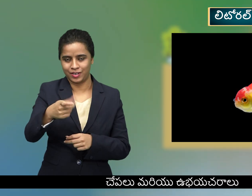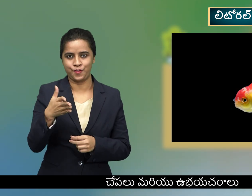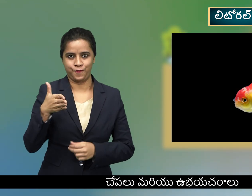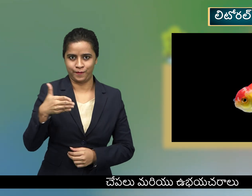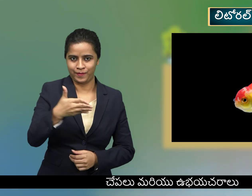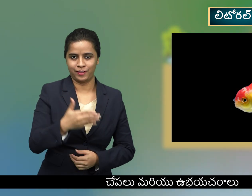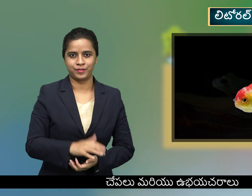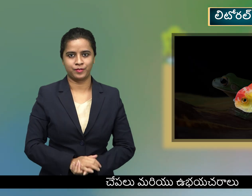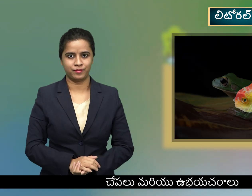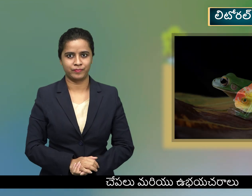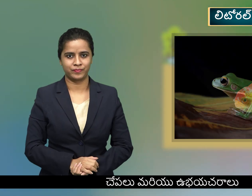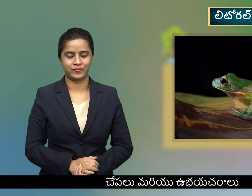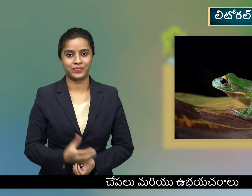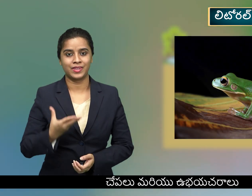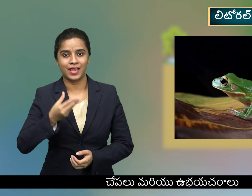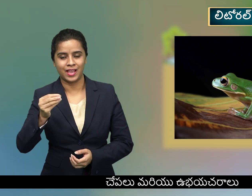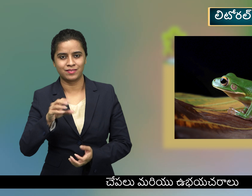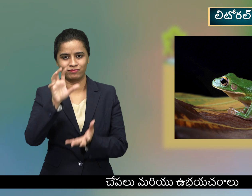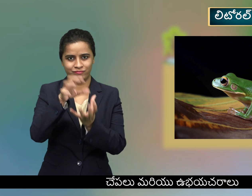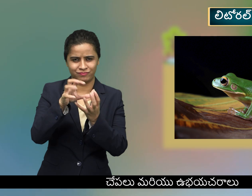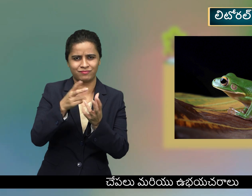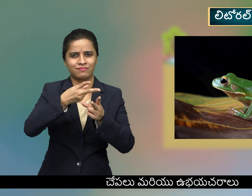చేపలు మరియు ఉభయచరాలు